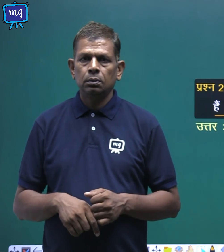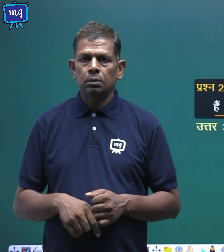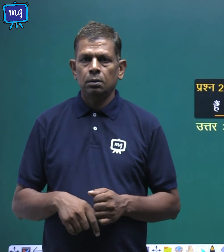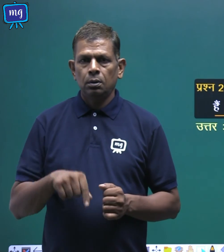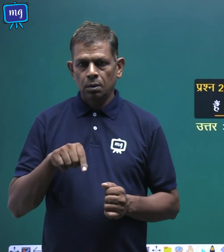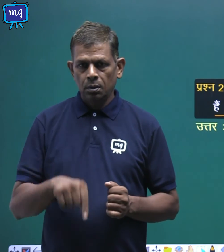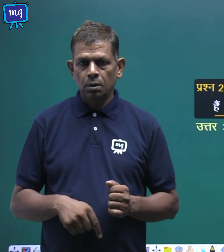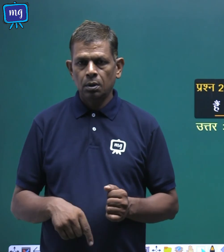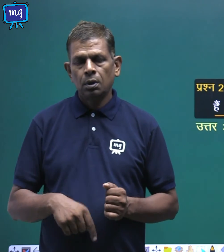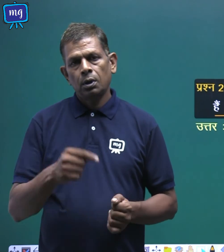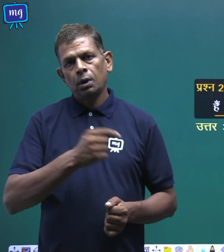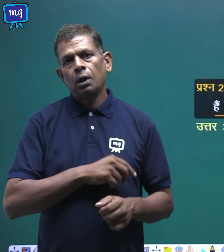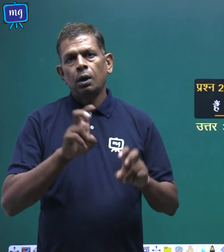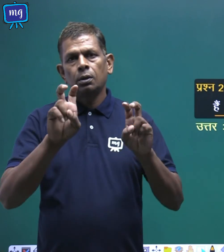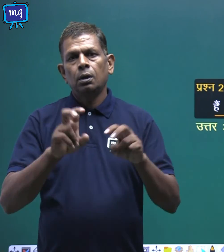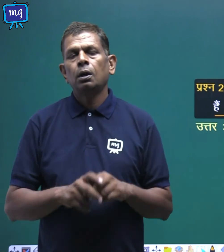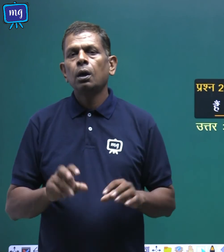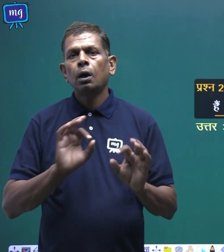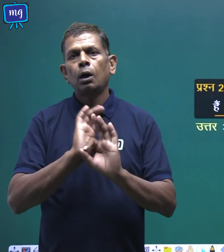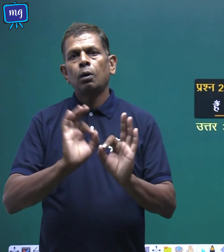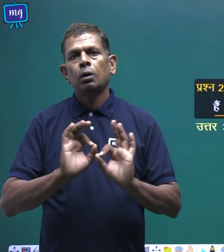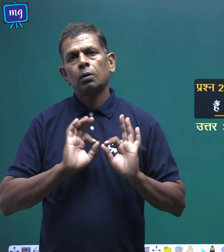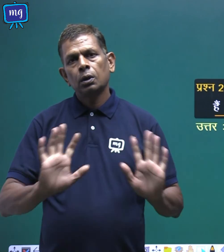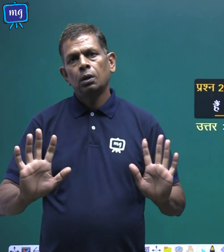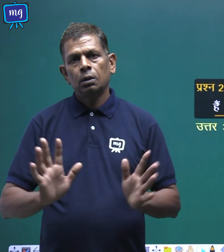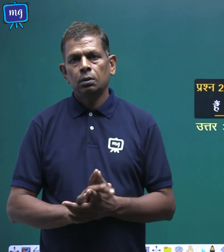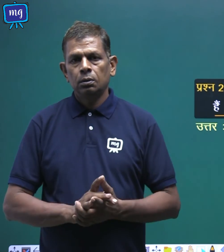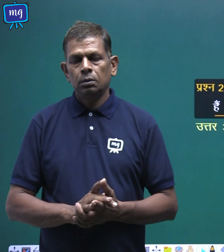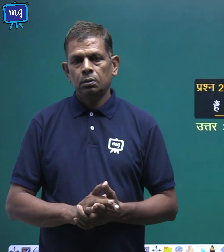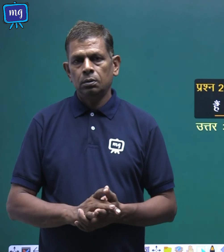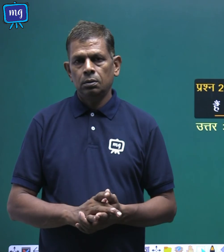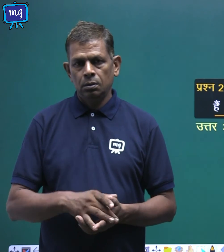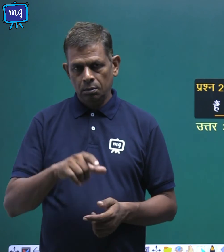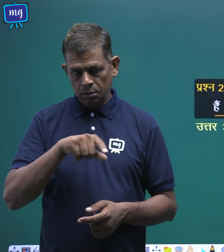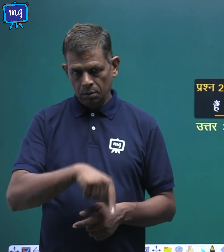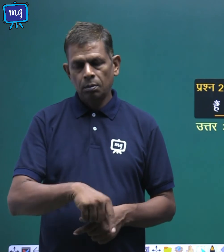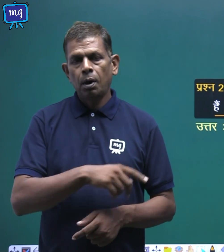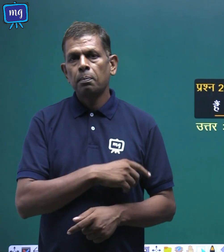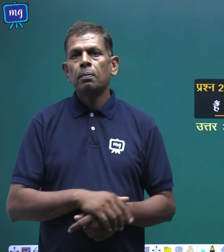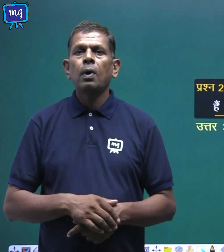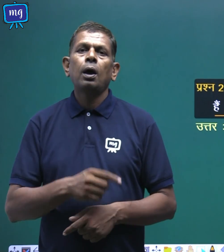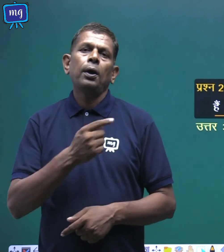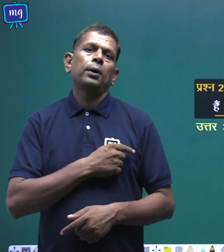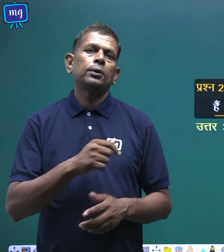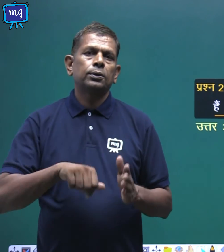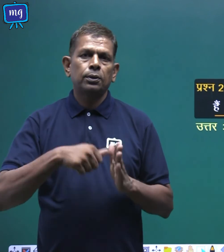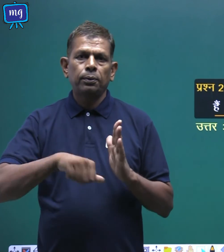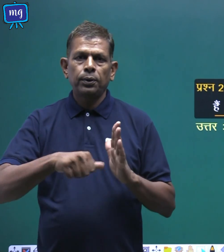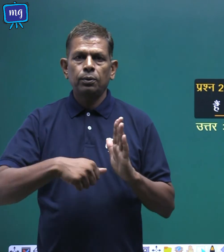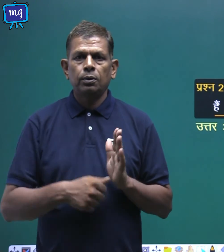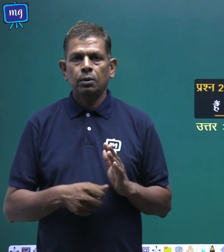तो अब अपना यह अध्याय यहाँ पूरा होता है। अब आप इस